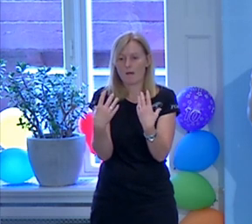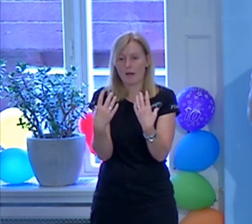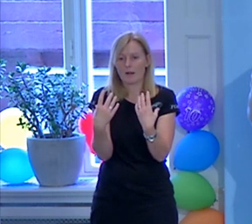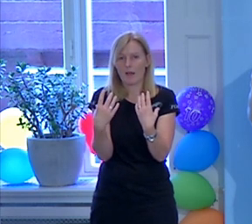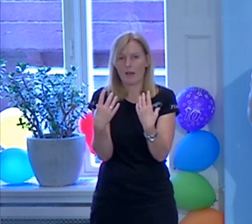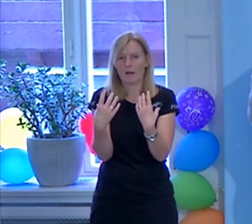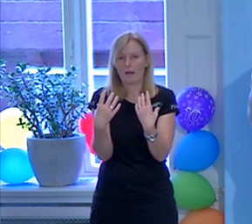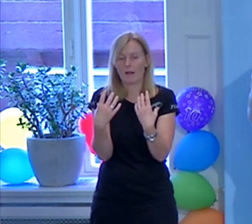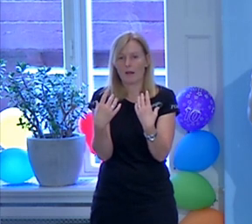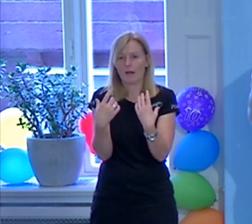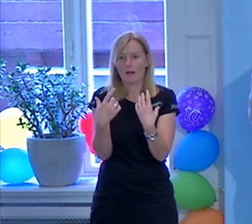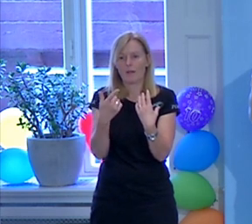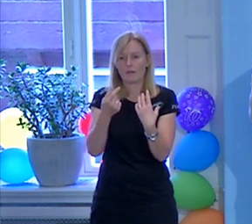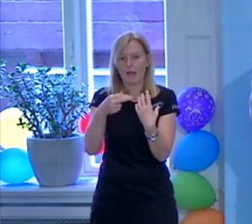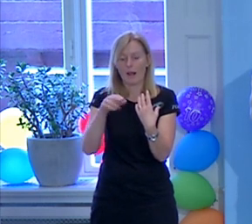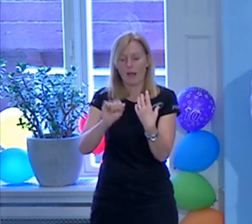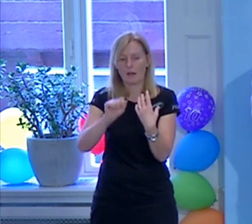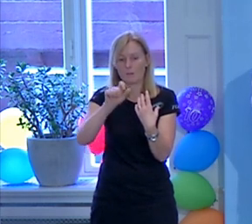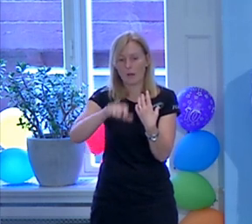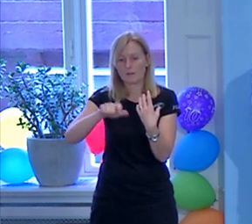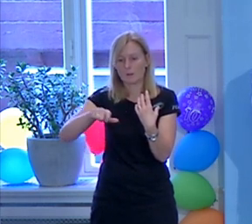de här talangs, alltså